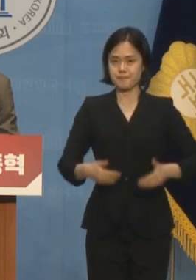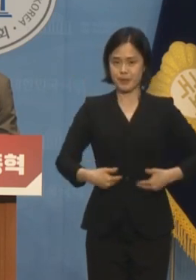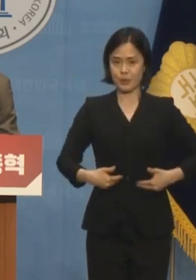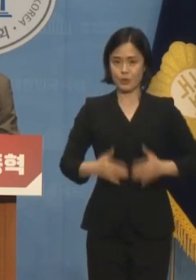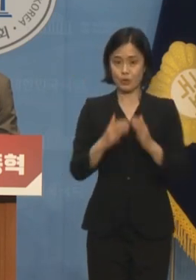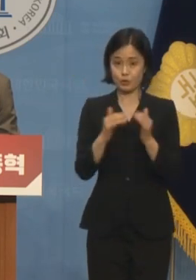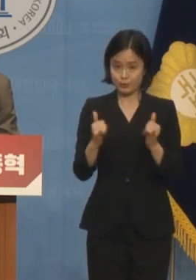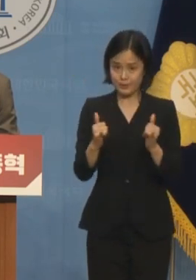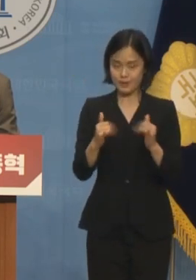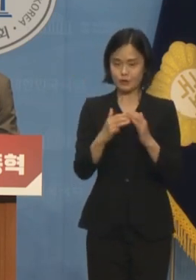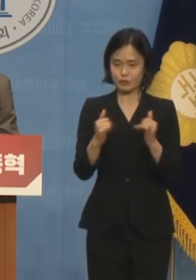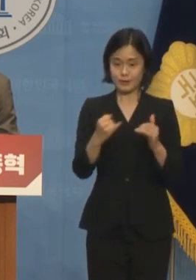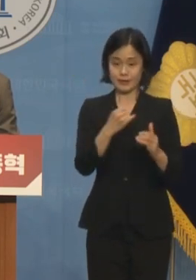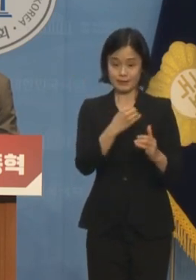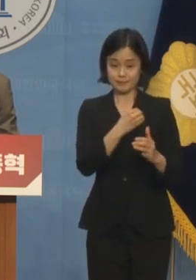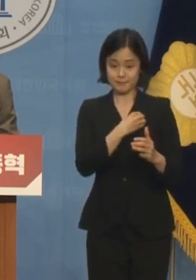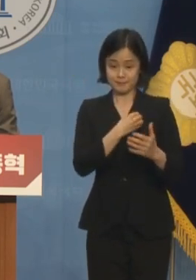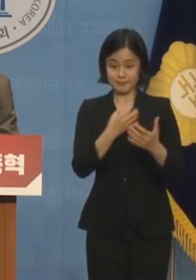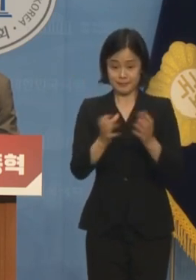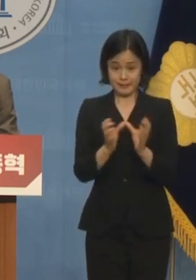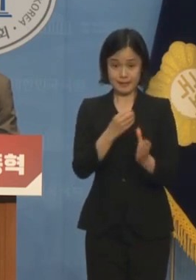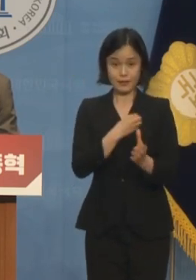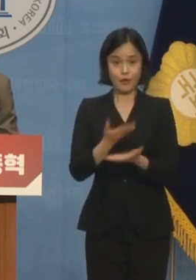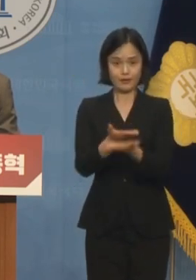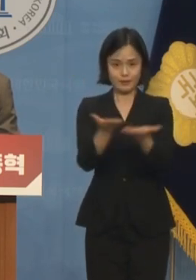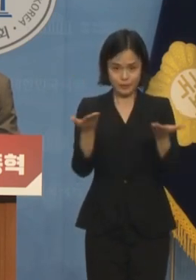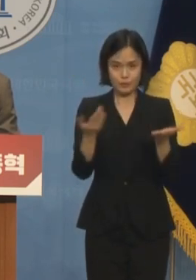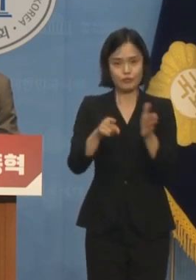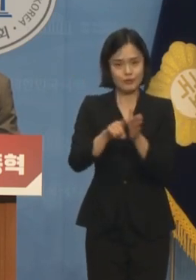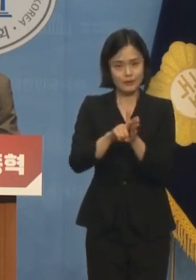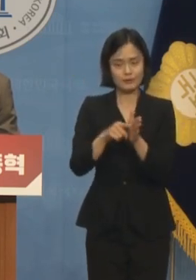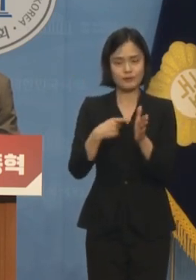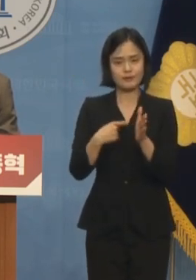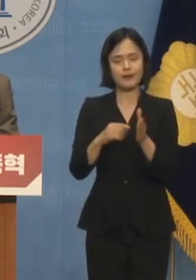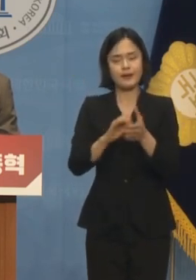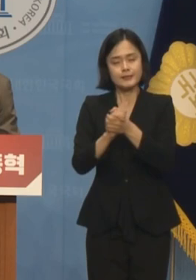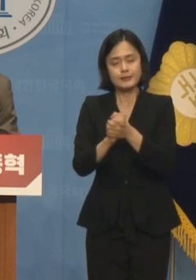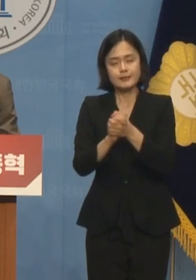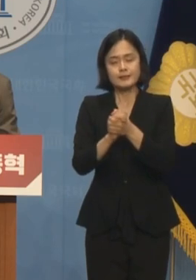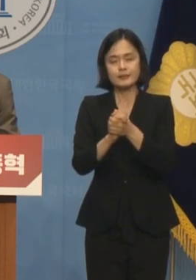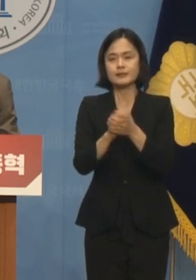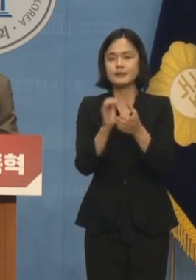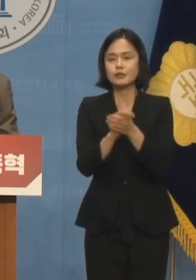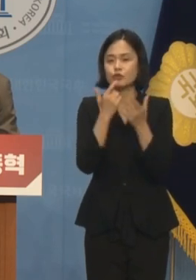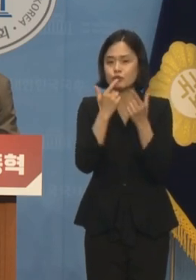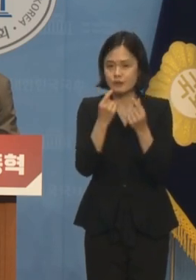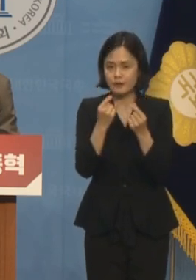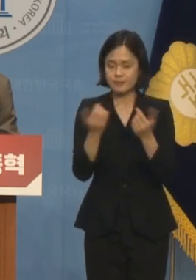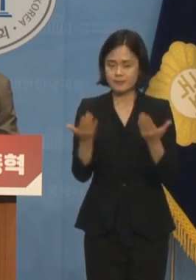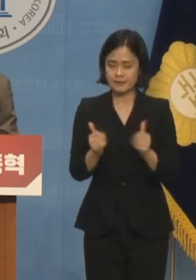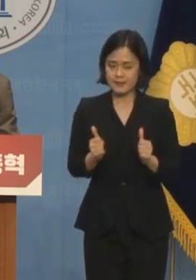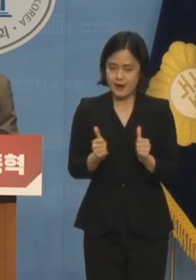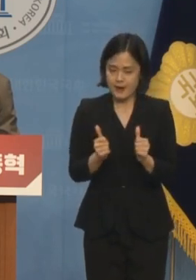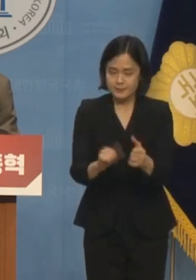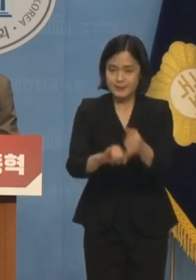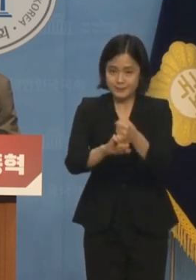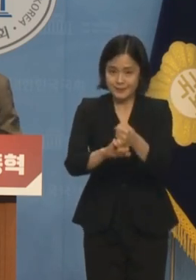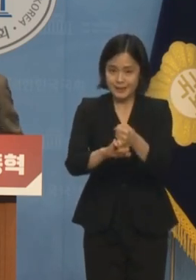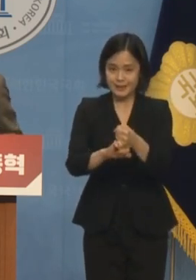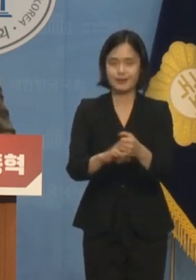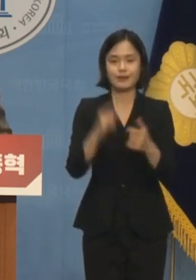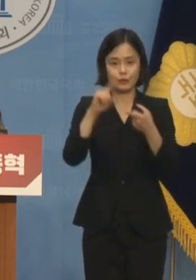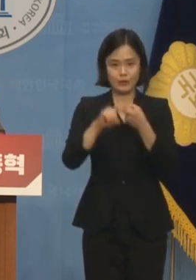최고의 소울메이트가 되겠습니다. 뜨거운 지지와 사랑을 부탁드립니다.